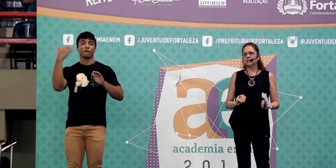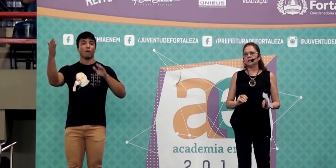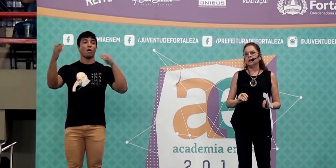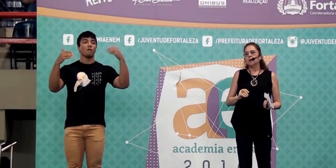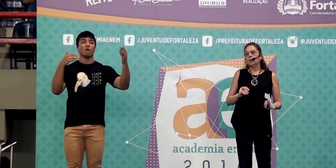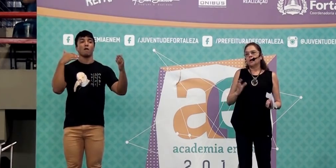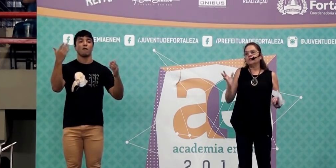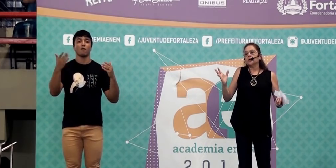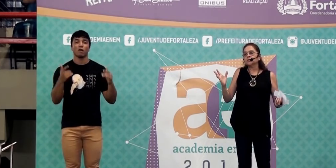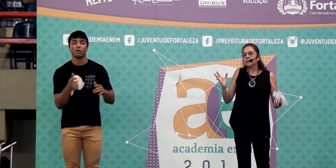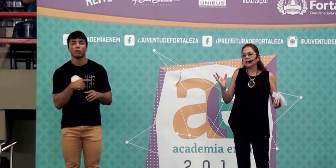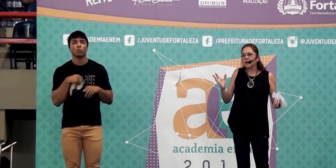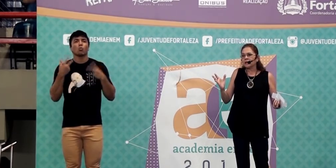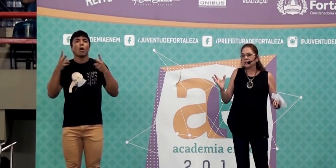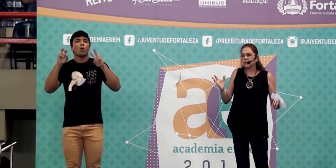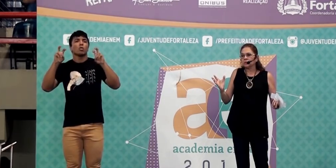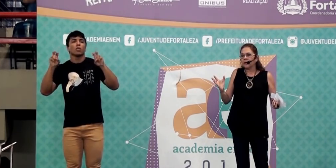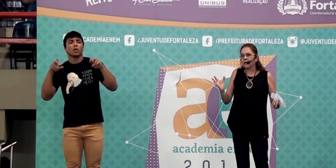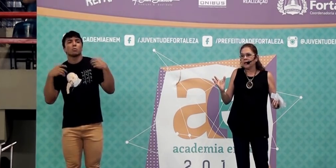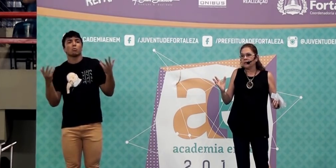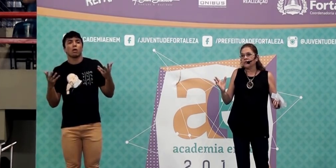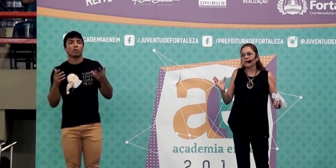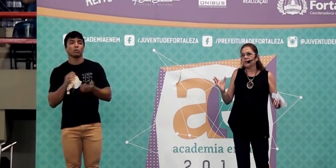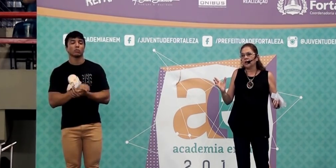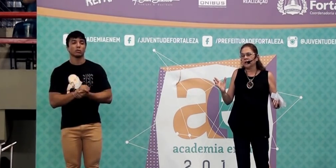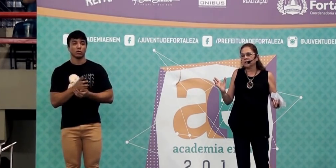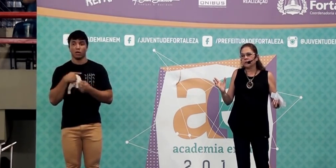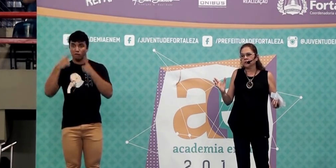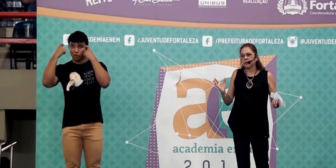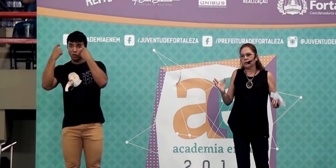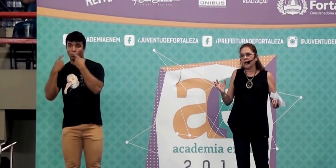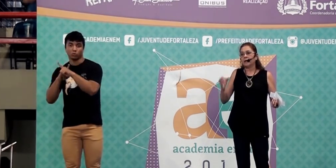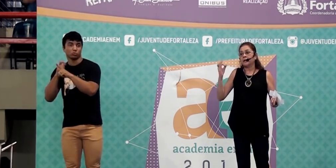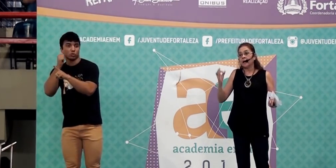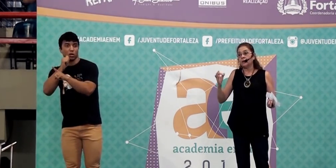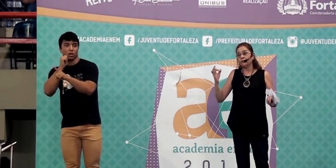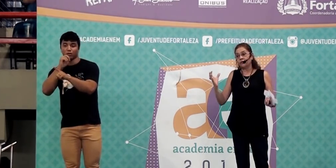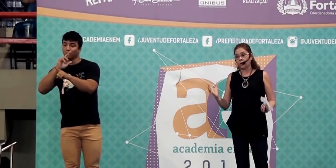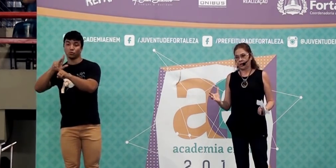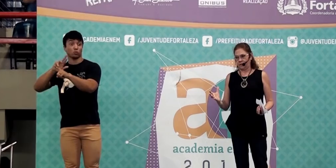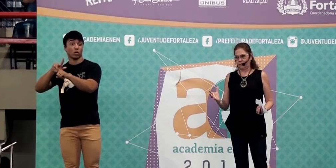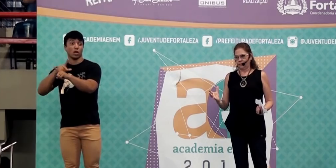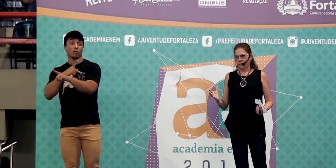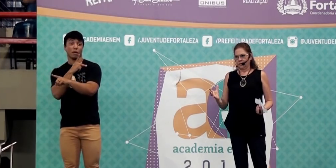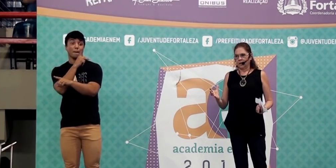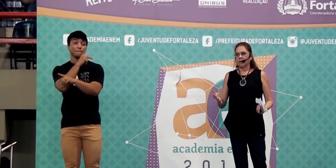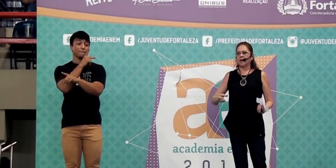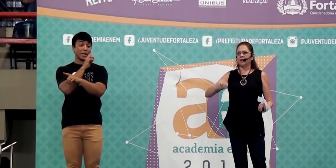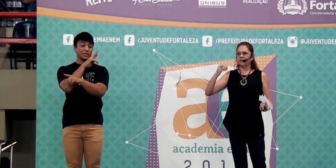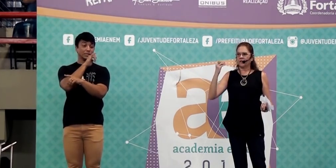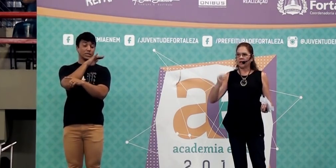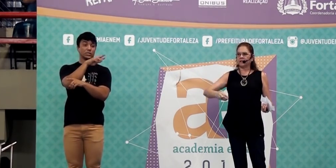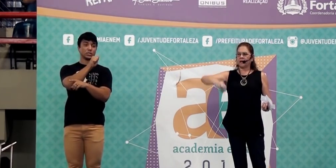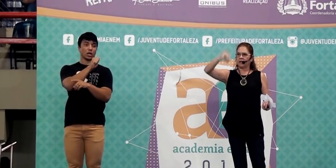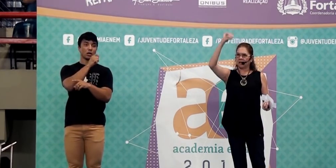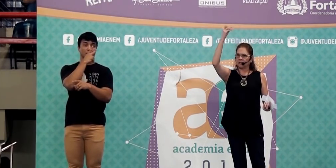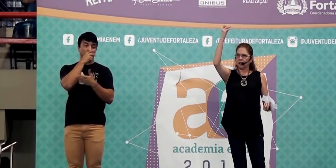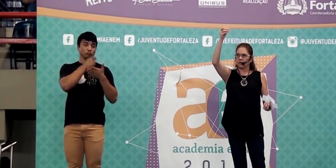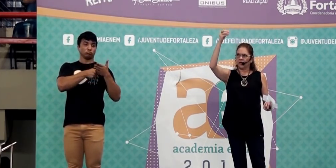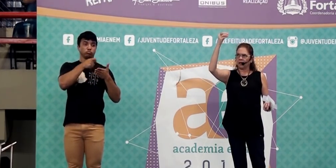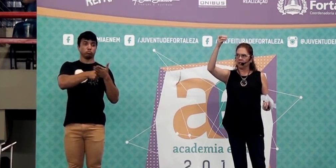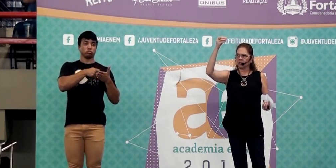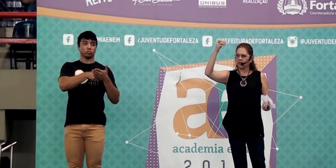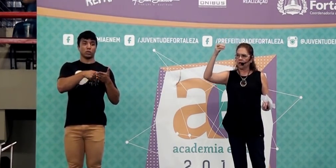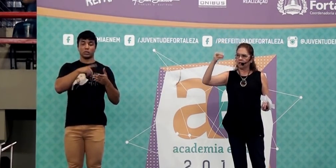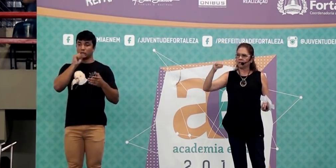diziam assim, qual foi o tema da redação do Enem? Foi a violência contra a mulher. E não foi. Quem fez a